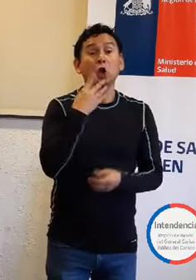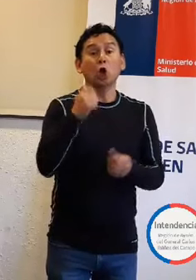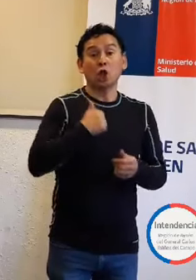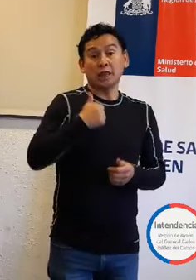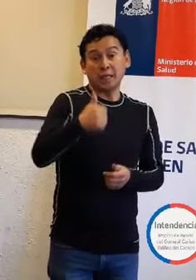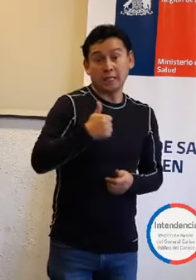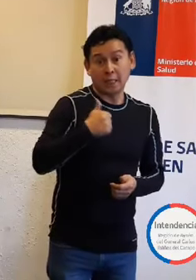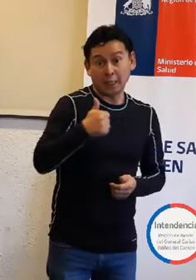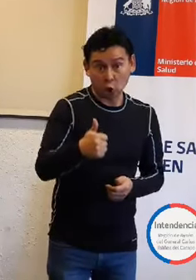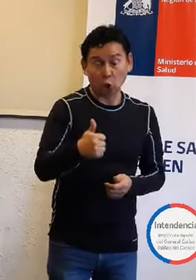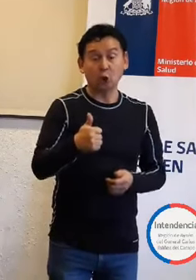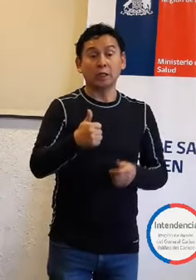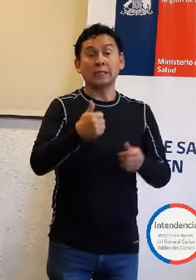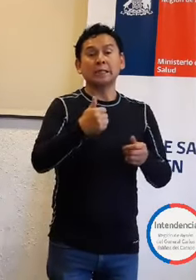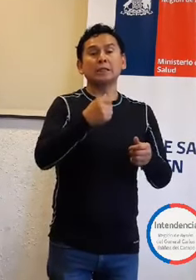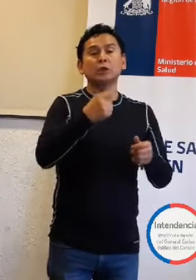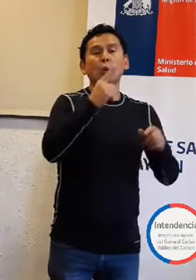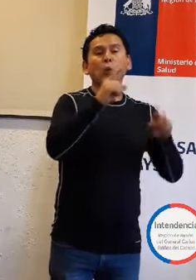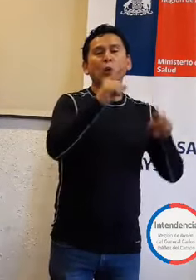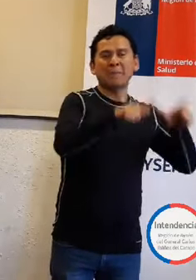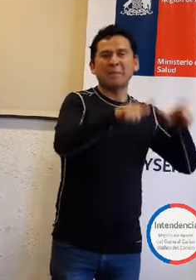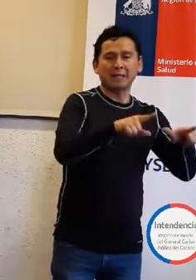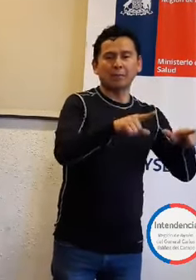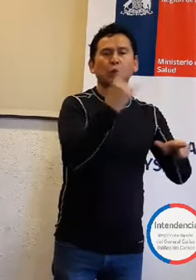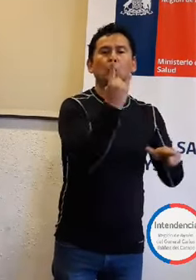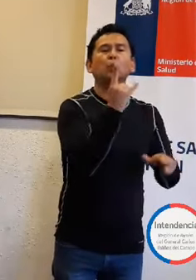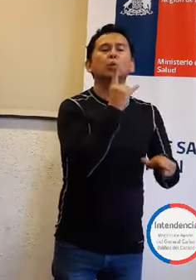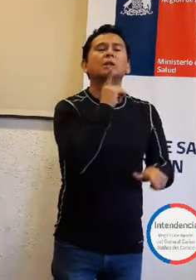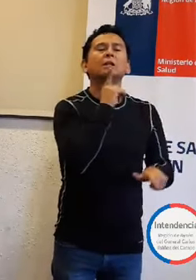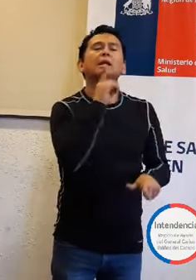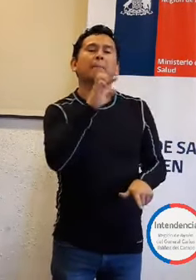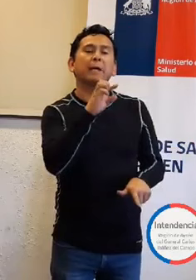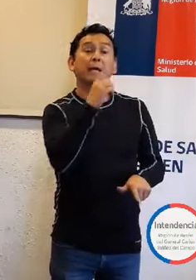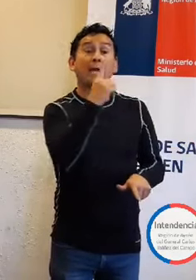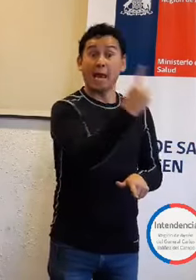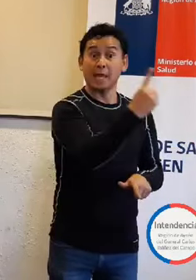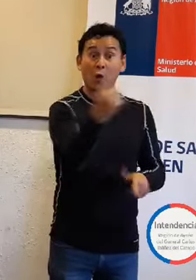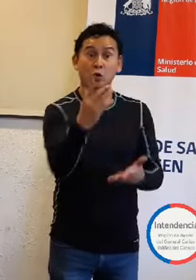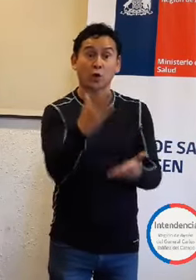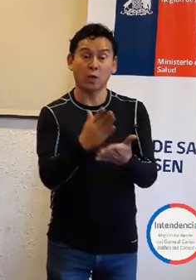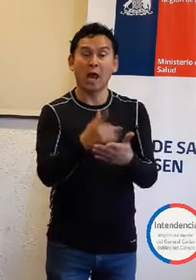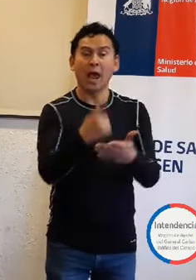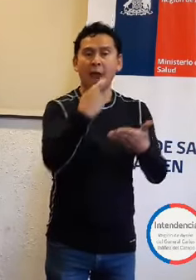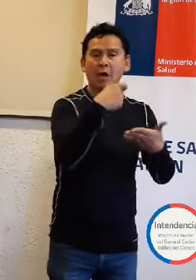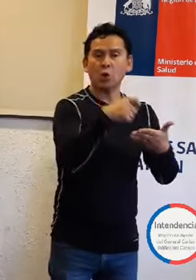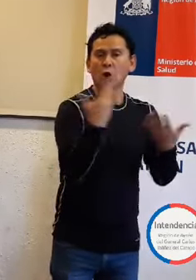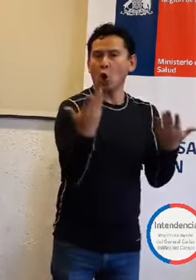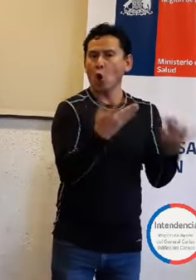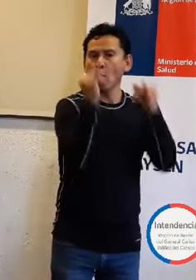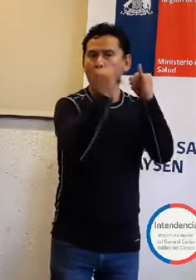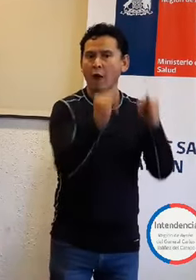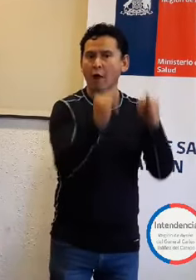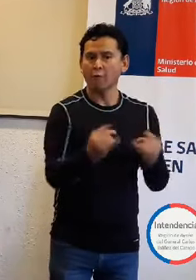directores y las unidades técnico-pedagógicas las UTPs de cada colegio evalúen cómo es la forma que están